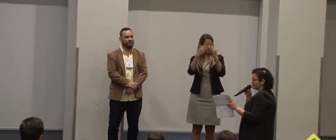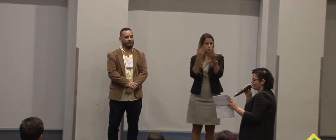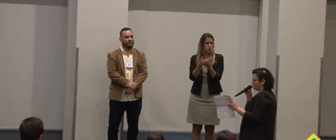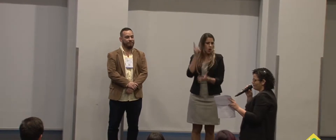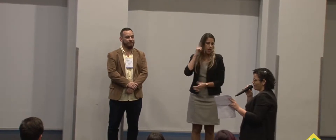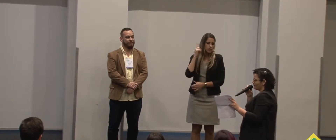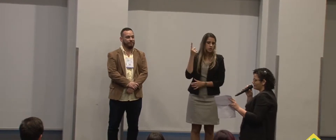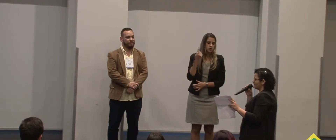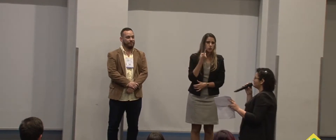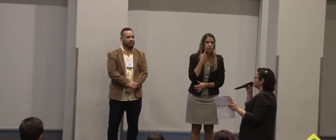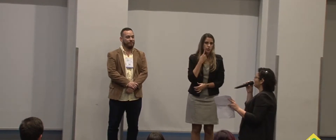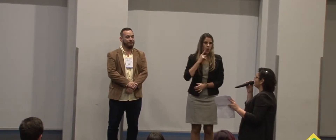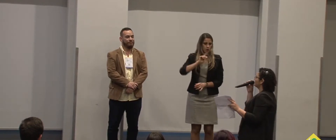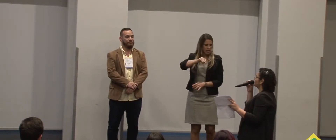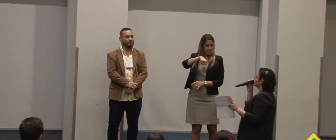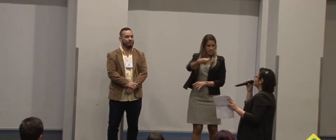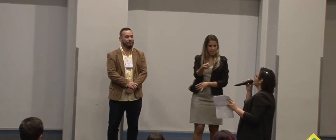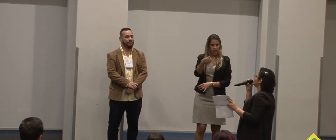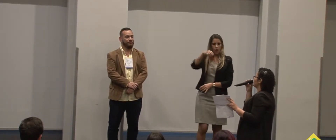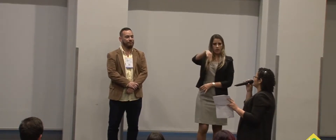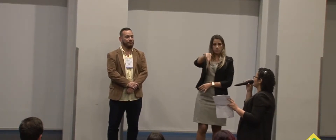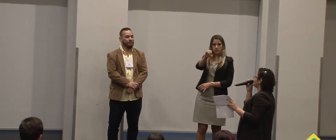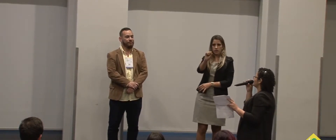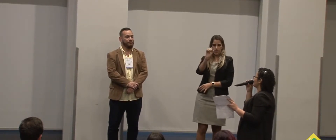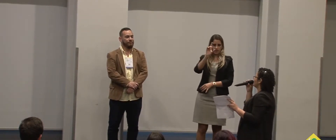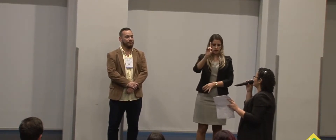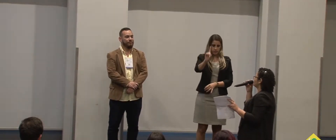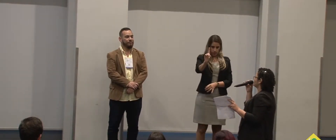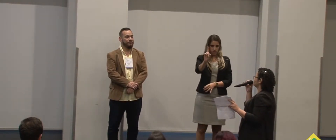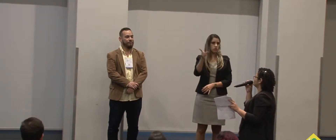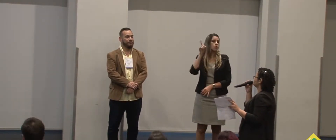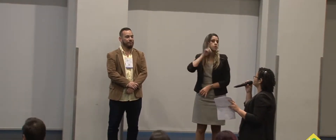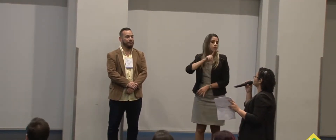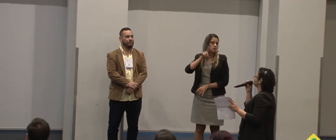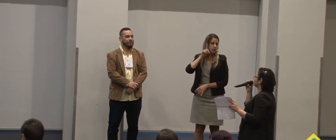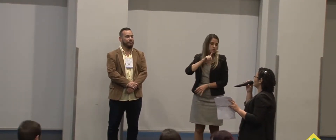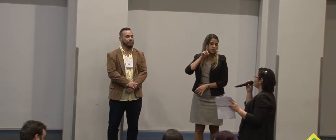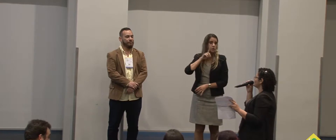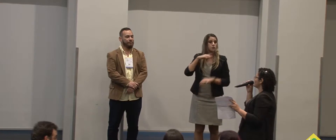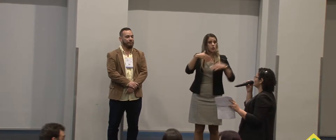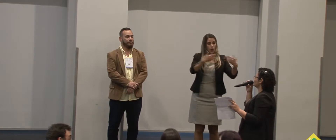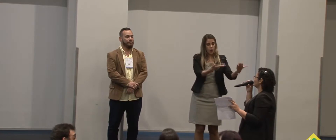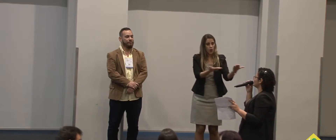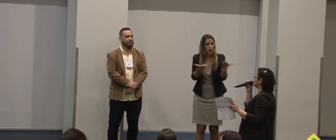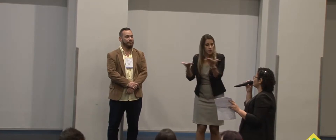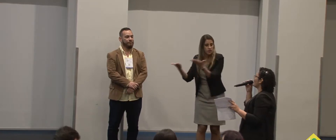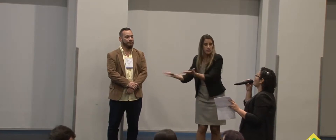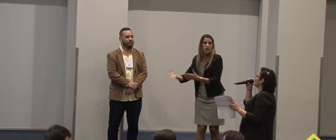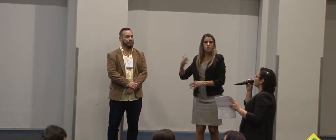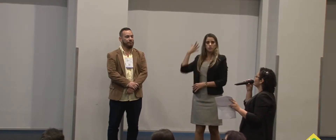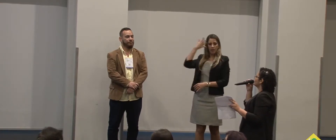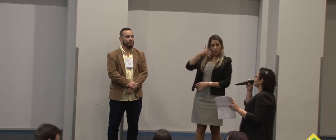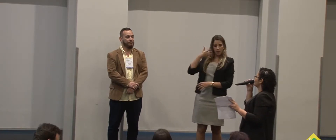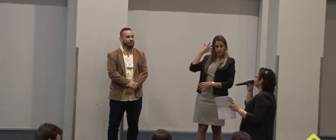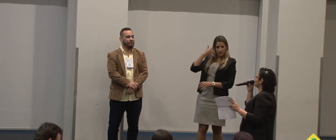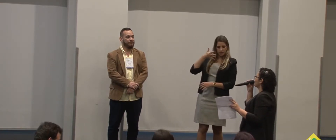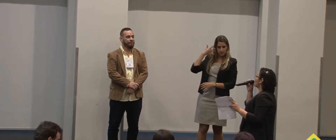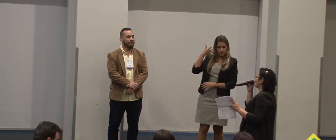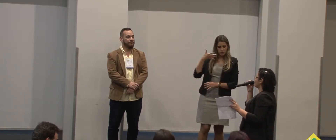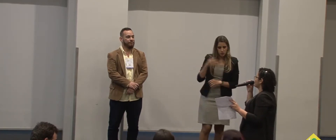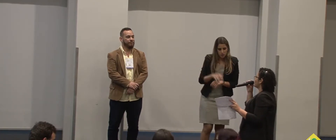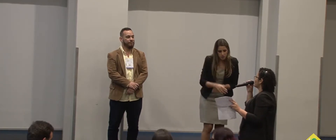Maryland School for the Deaf. Esse é o sinal. Lá nos Estados Unidos. Gostaria